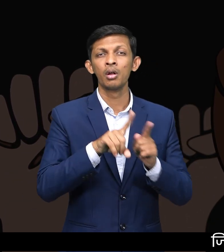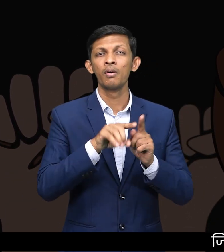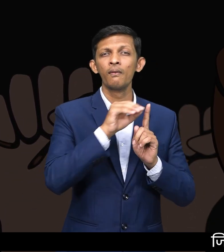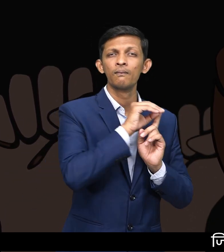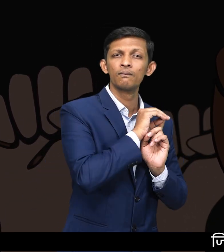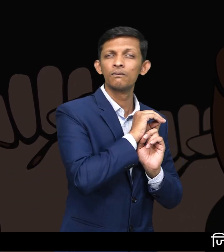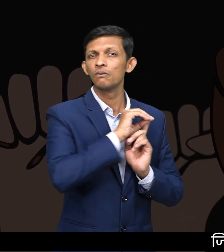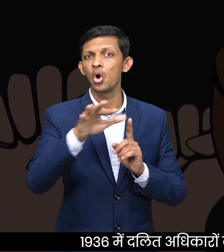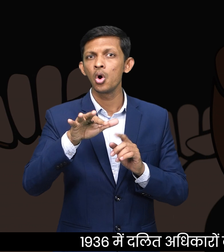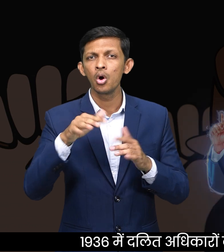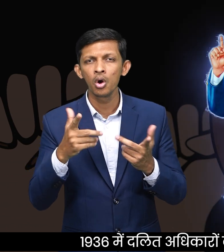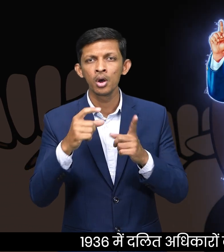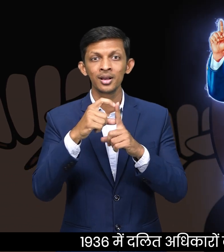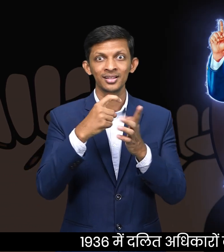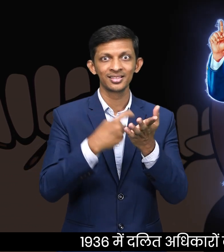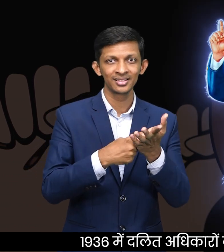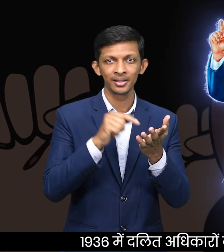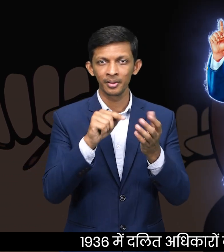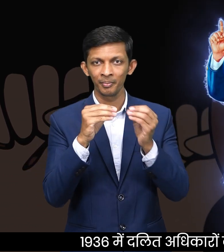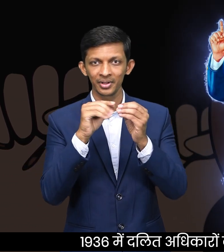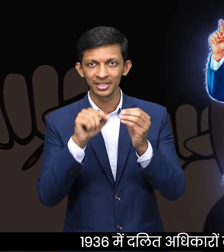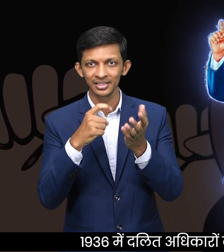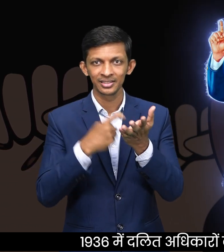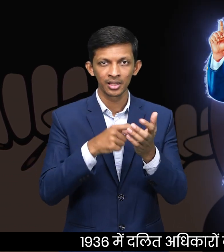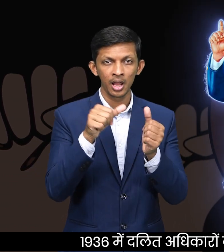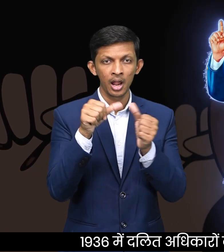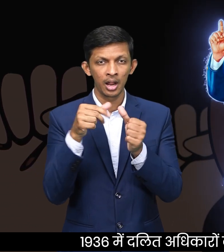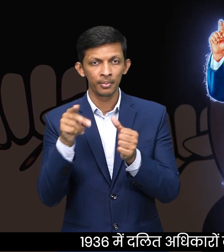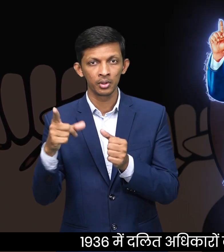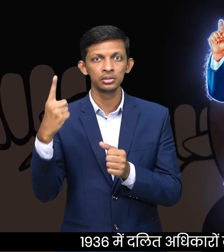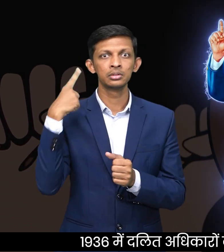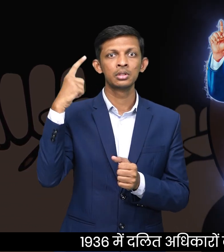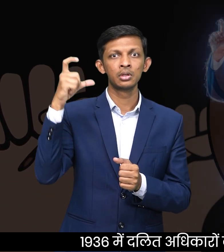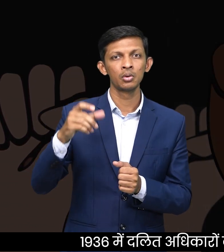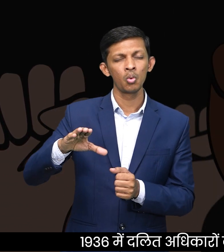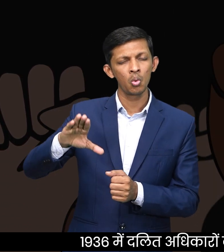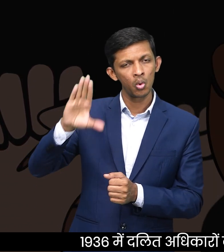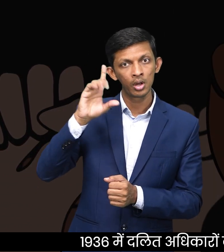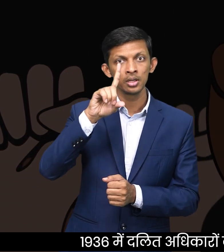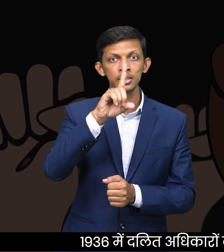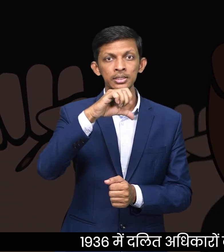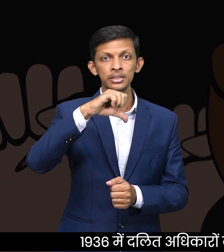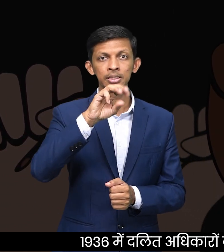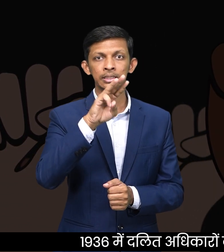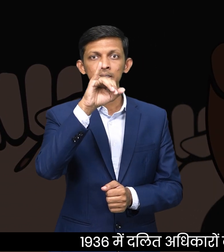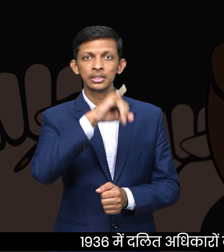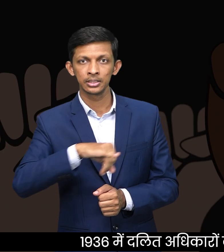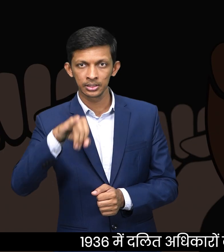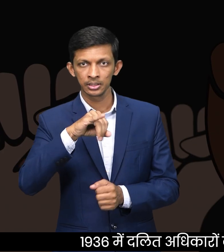परिणाम स्वरूप 1936 में दलित अधिकारों के लिए बॉम्बे प्रेसिडेंसी